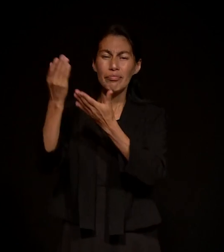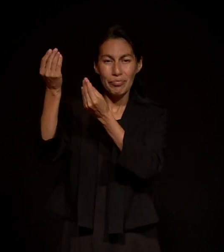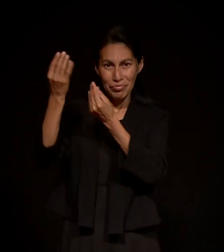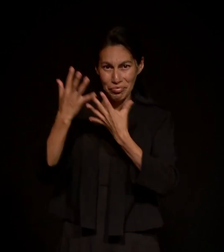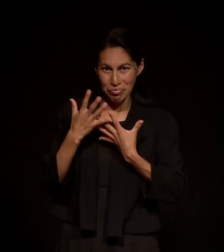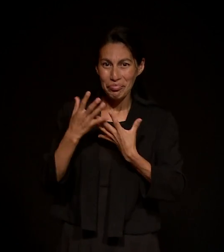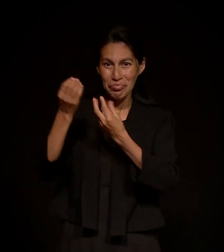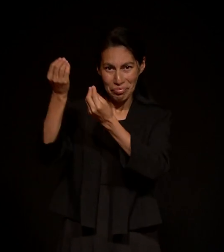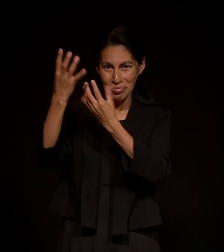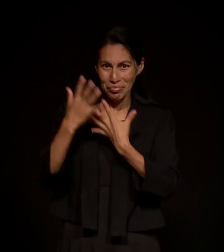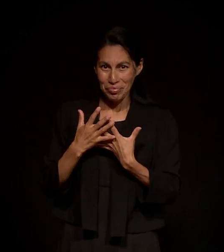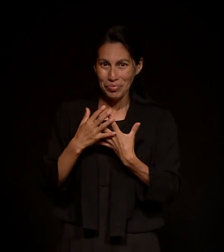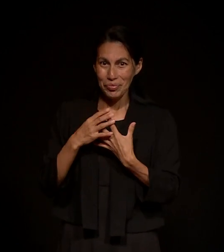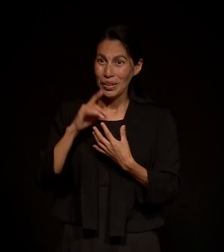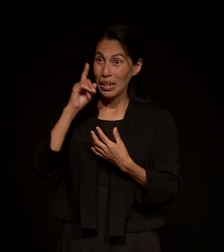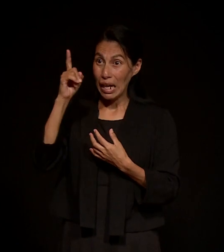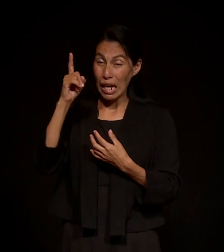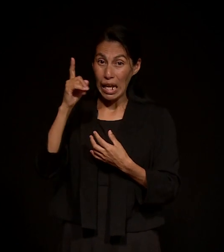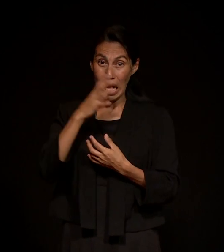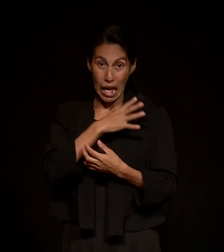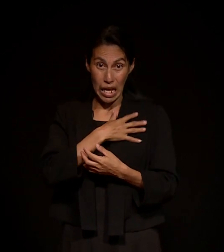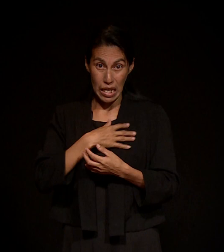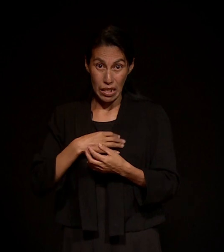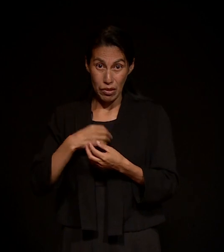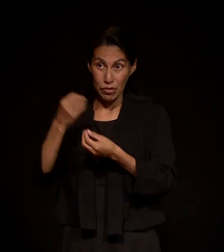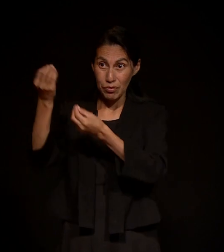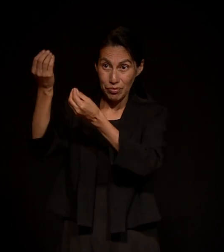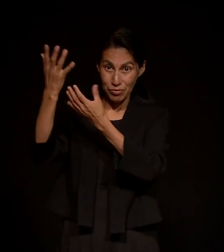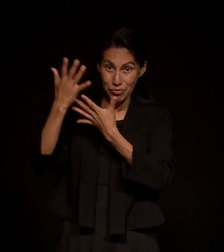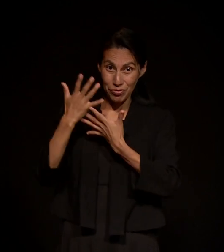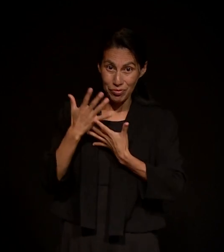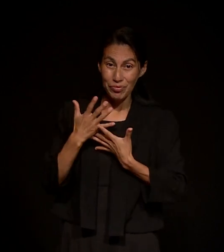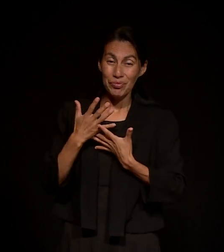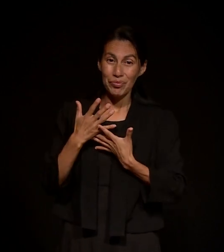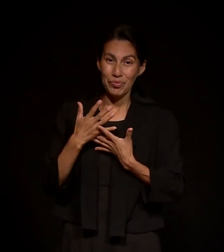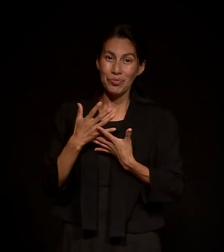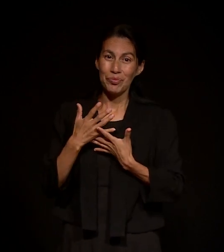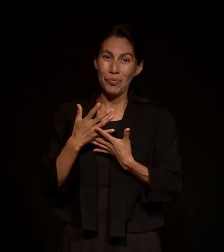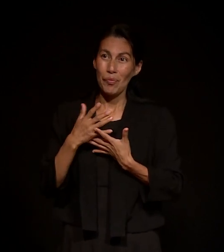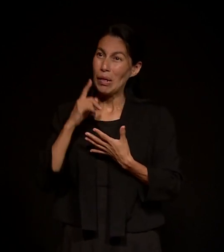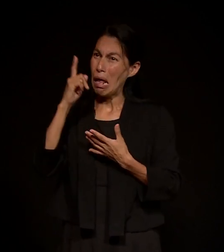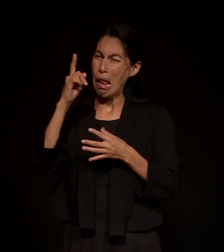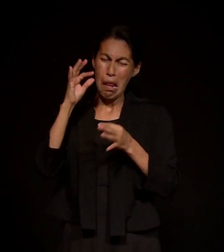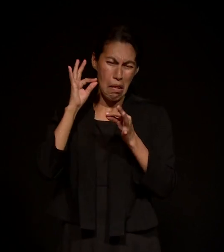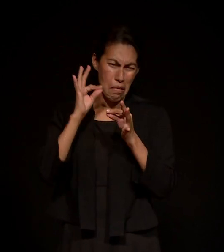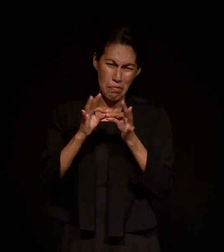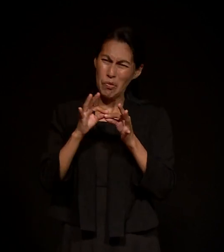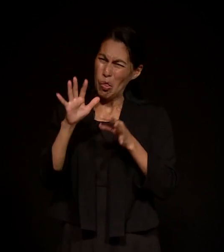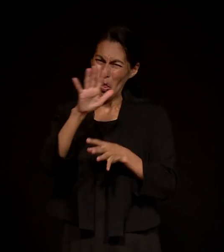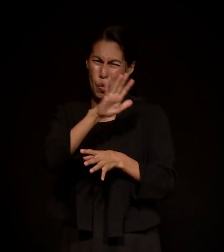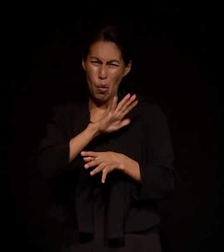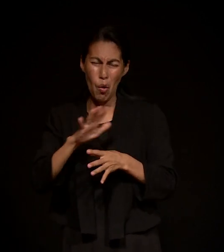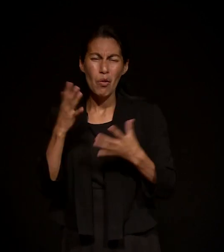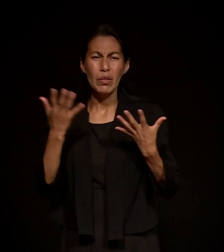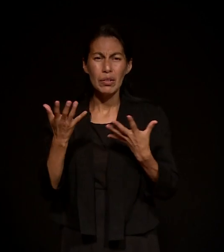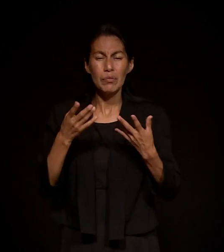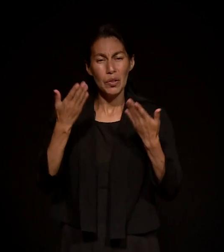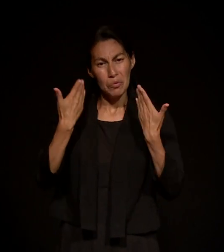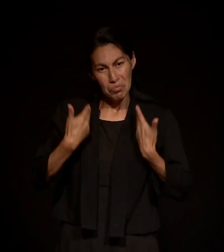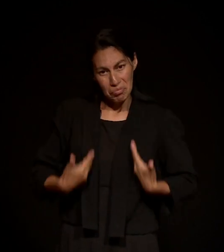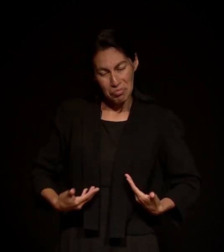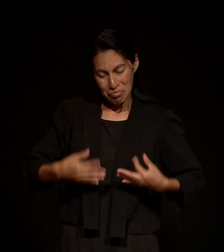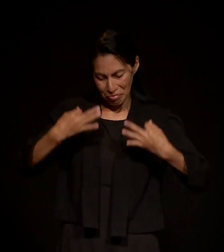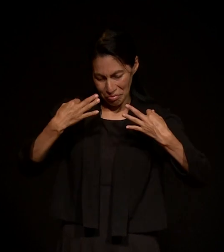las cosas. Esto que envió a su propio hijo quiere decir que él está dispuesto a todo por nosotros.